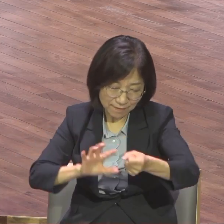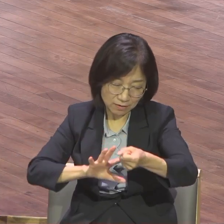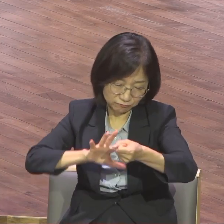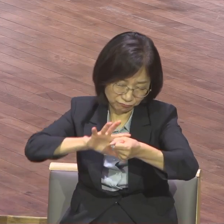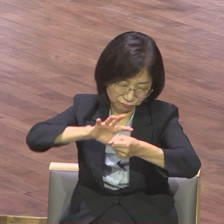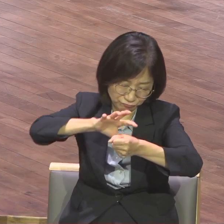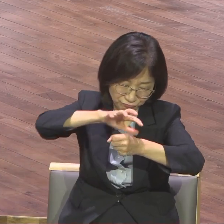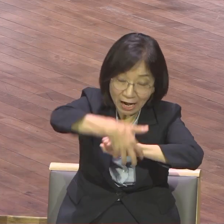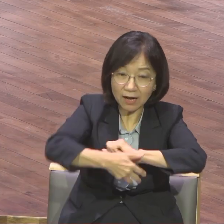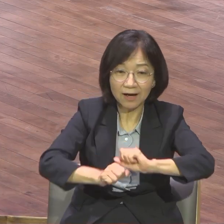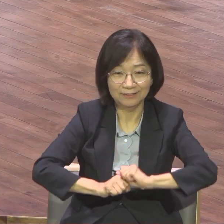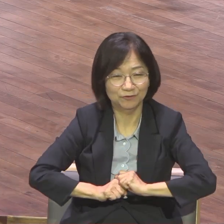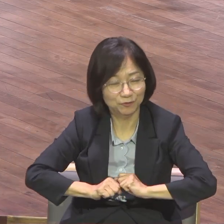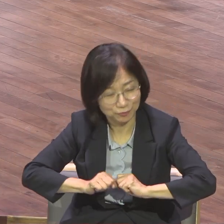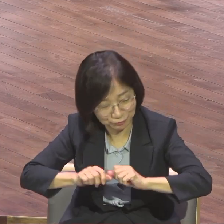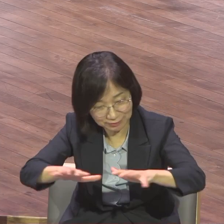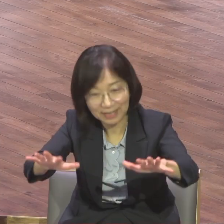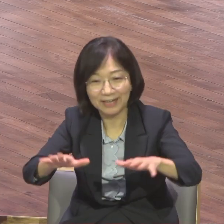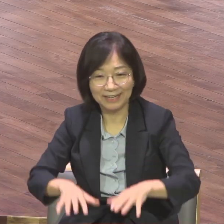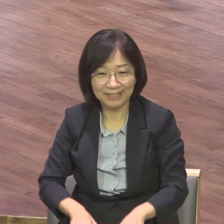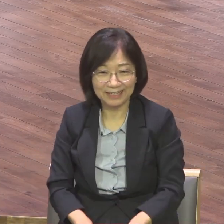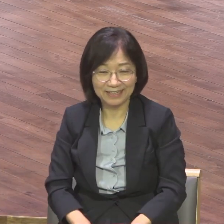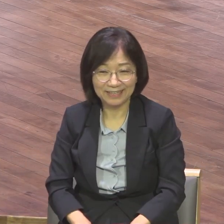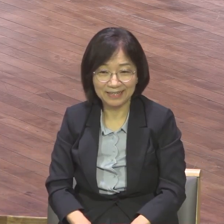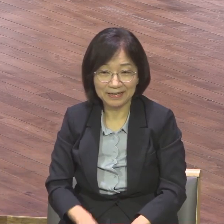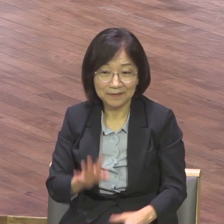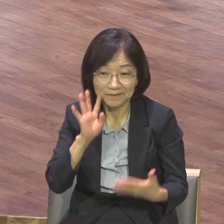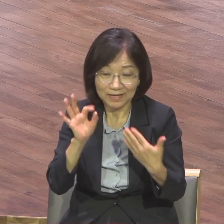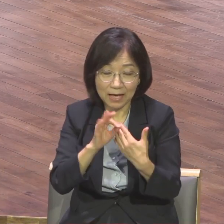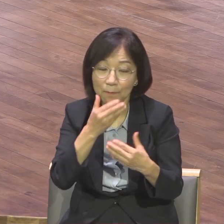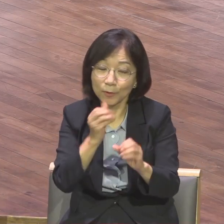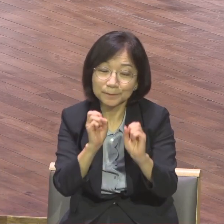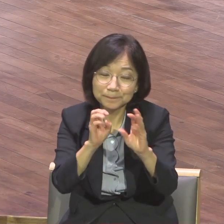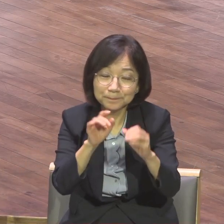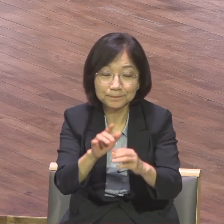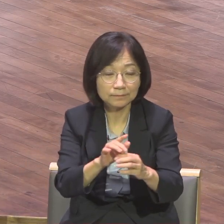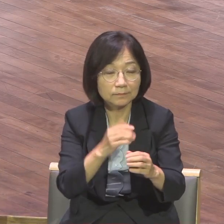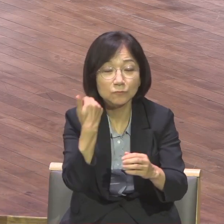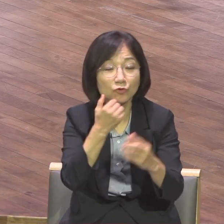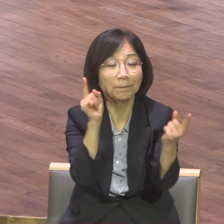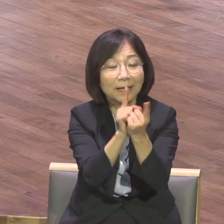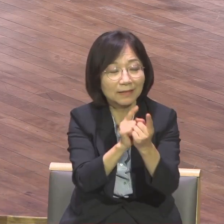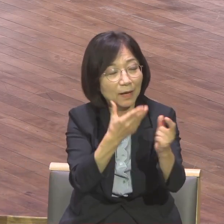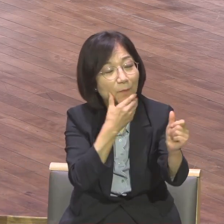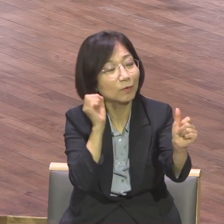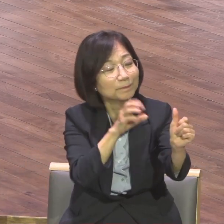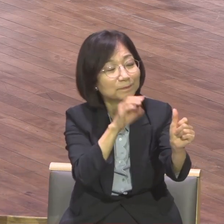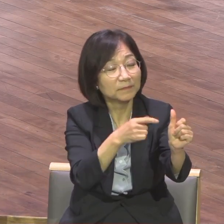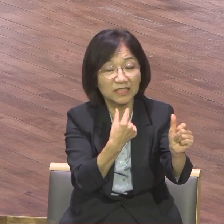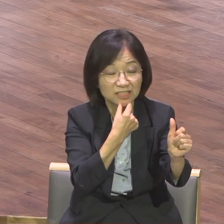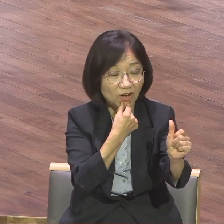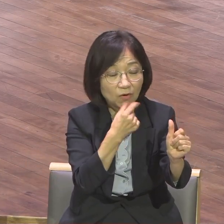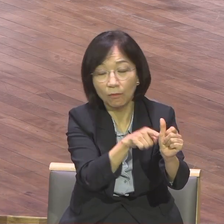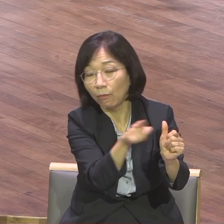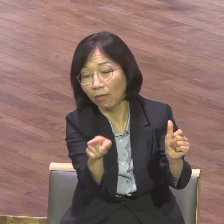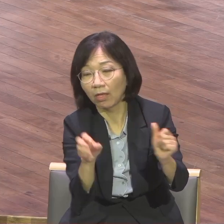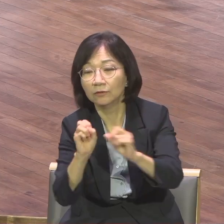받아들이지 않는다고 해서 멈추는 게 아니에요. 흐르는 물처럼요 다른 곳으로 계속 흘러갑니다.